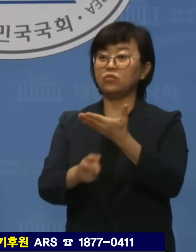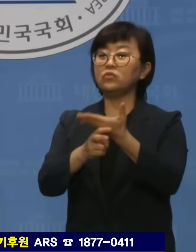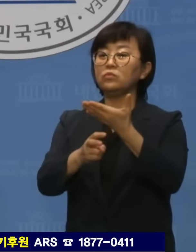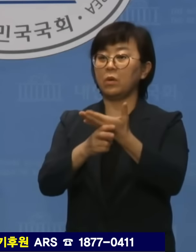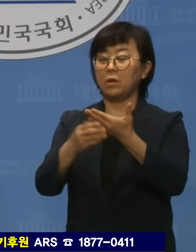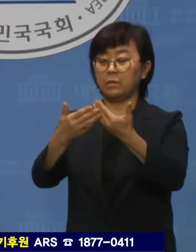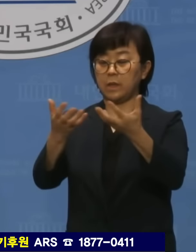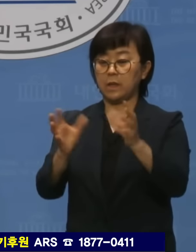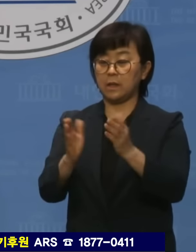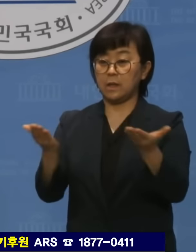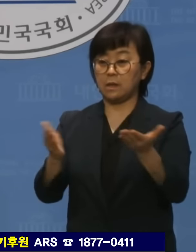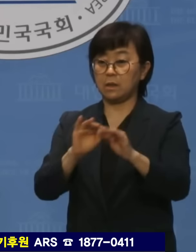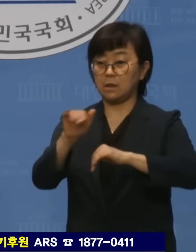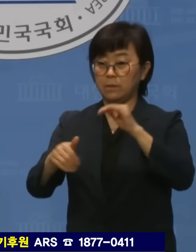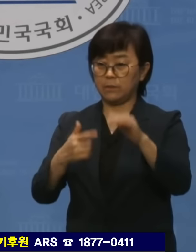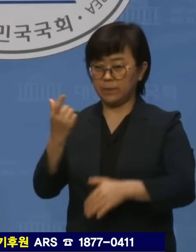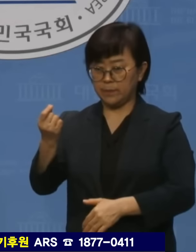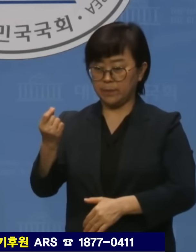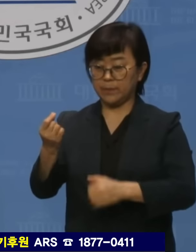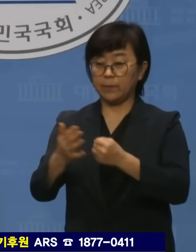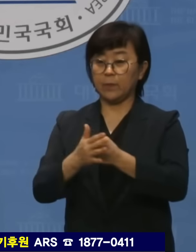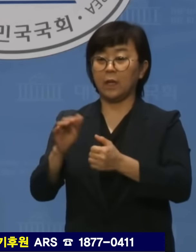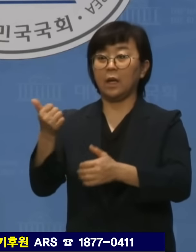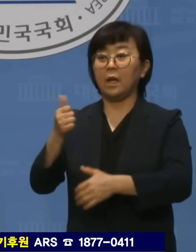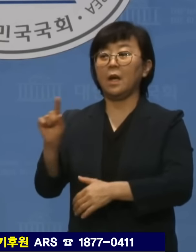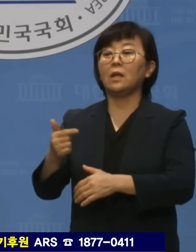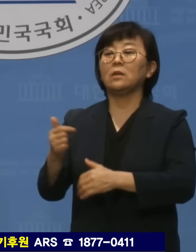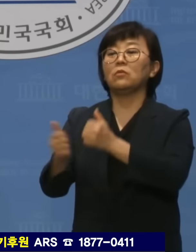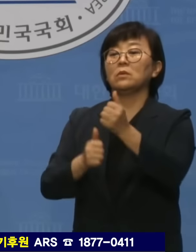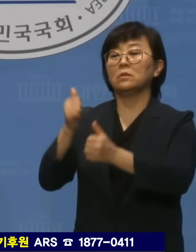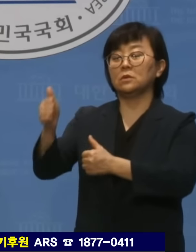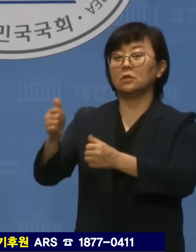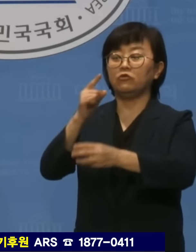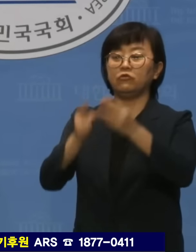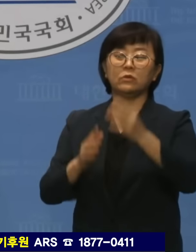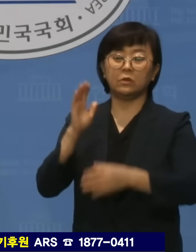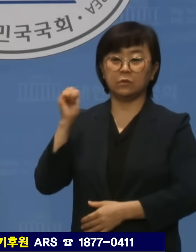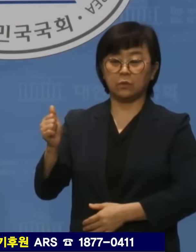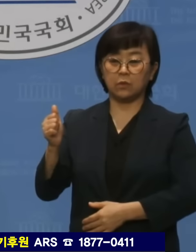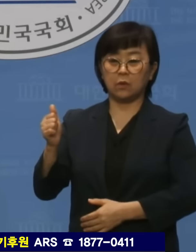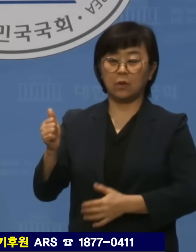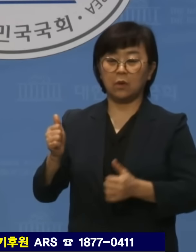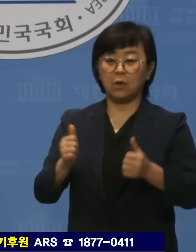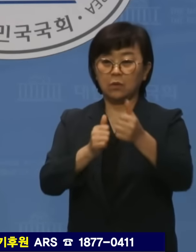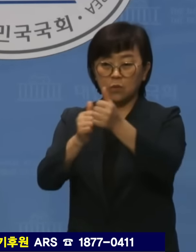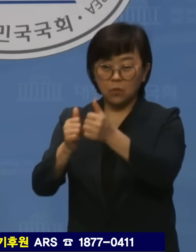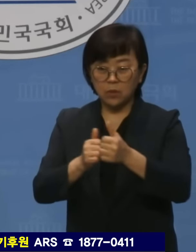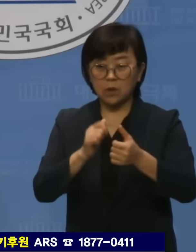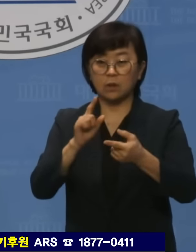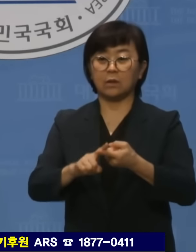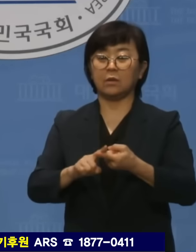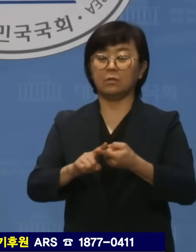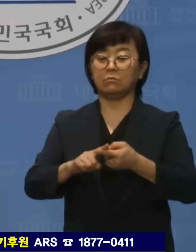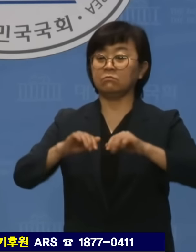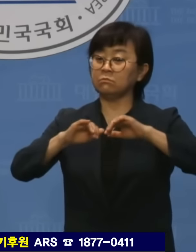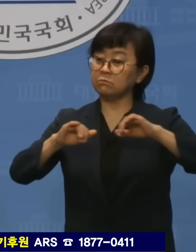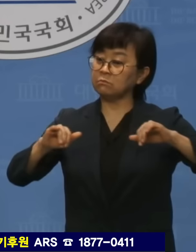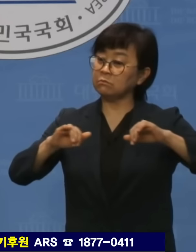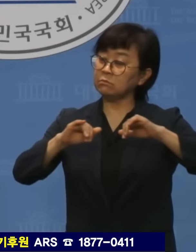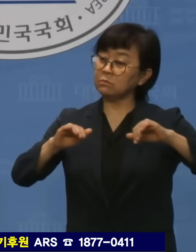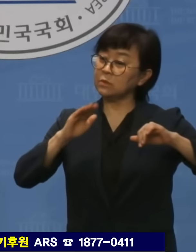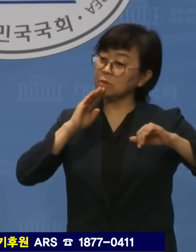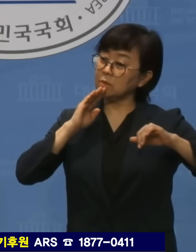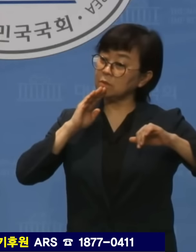당무 입입니다 하지만 한동훈 위원장은 윤 대통령과의 동행 상경에 대해 따로 가야